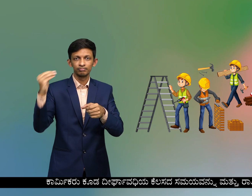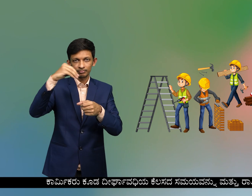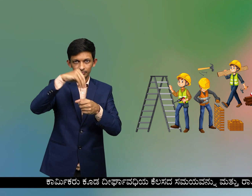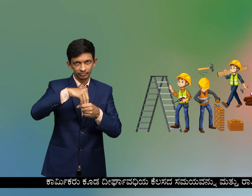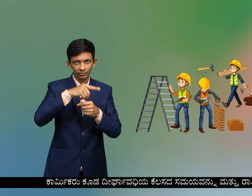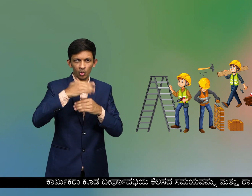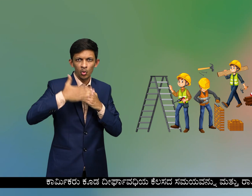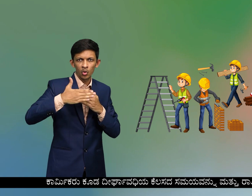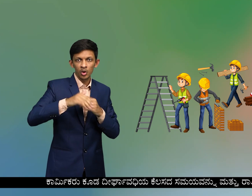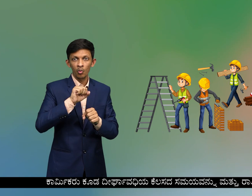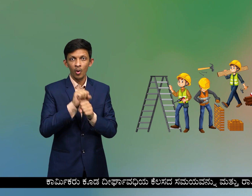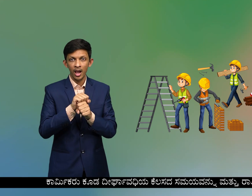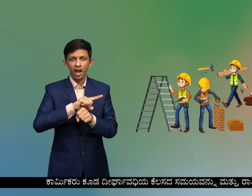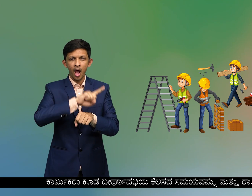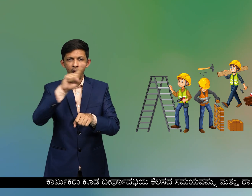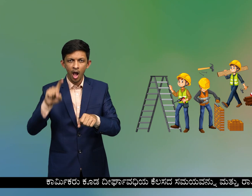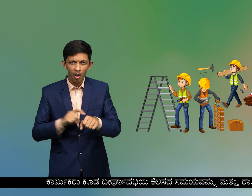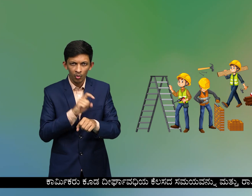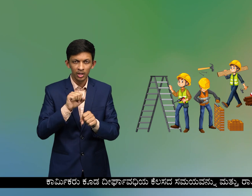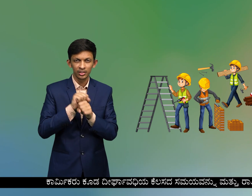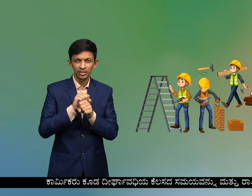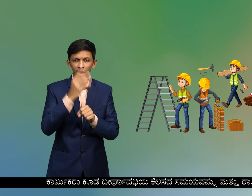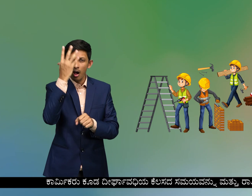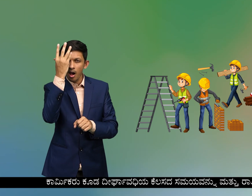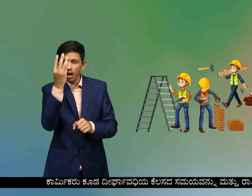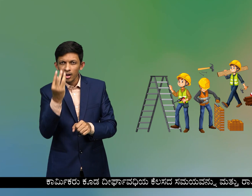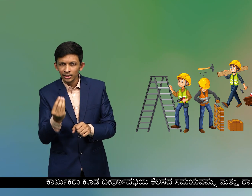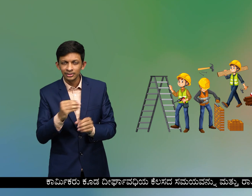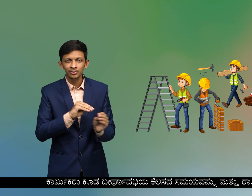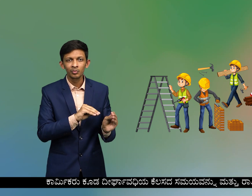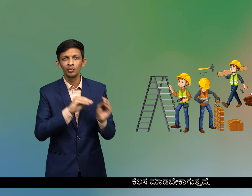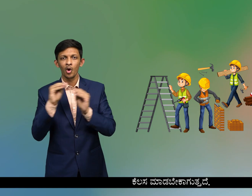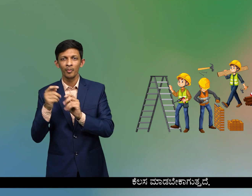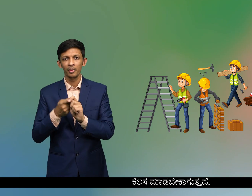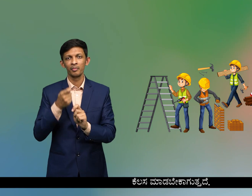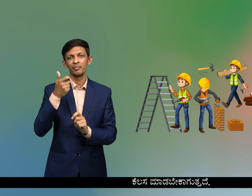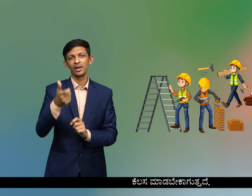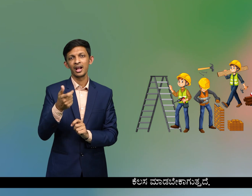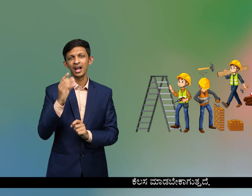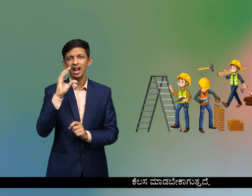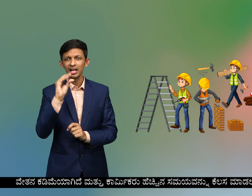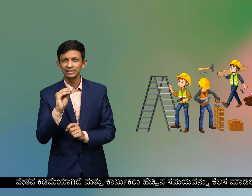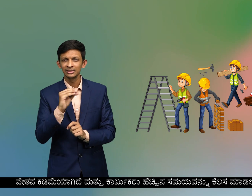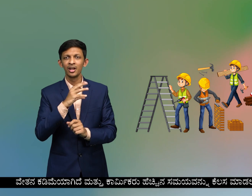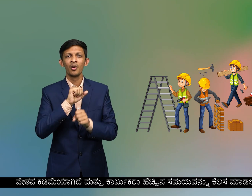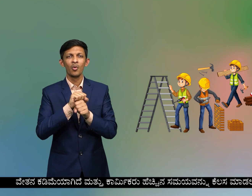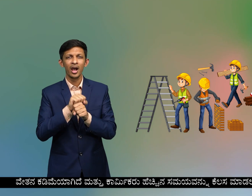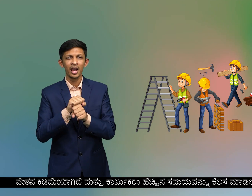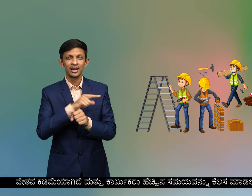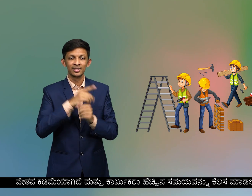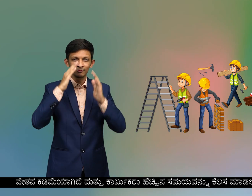ಕೂಡ ದೀರ್ಘಾವಧಿಯಲ್ಲಿ ಕೆಲಸ ಸಮಯವನ್ನು ಮತ್ತು ರಾತ್ರಿ ಪಾಳಿಯಲ್ಲಿ ಕೆಲಸ ಮಾಡಬೇಕಾಗುತ್ತದೆ.